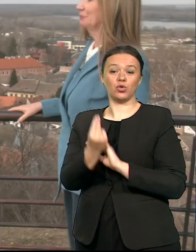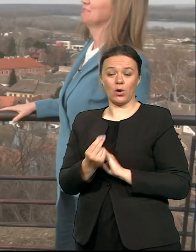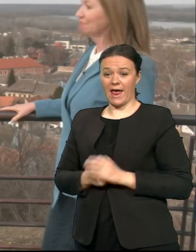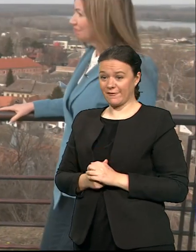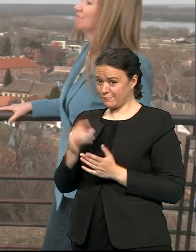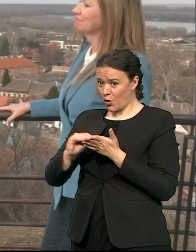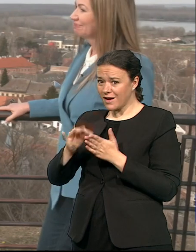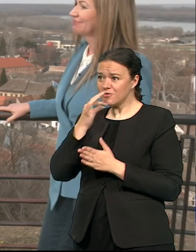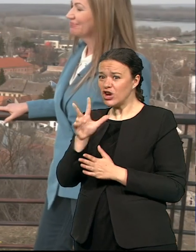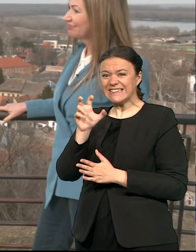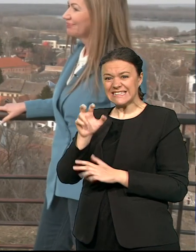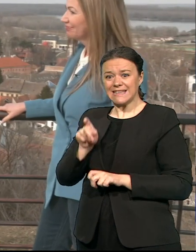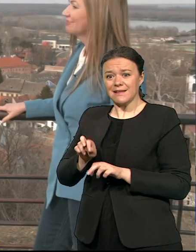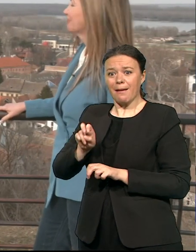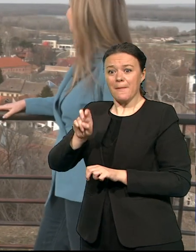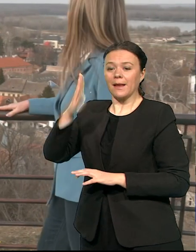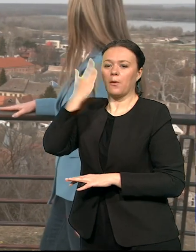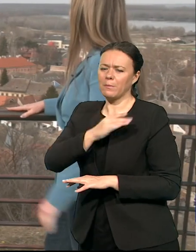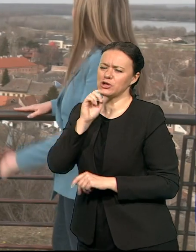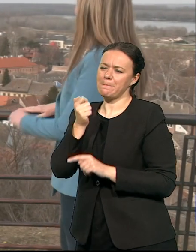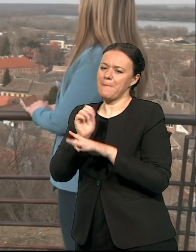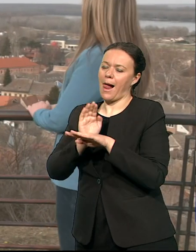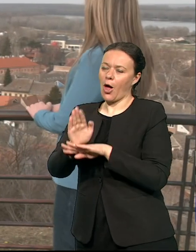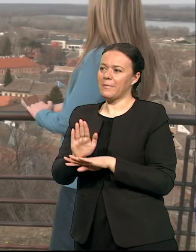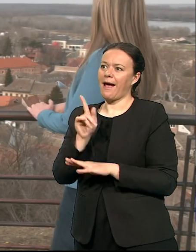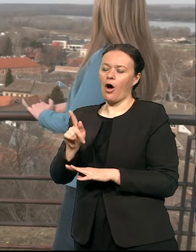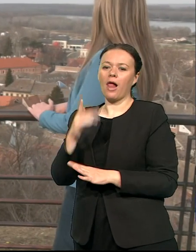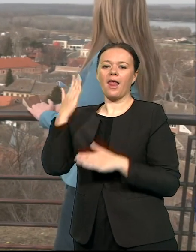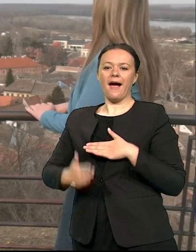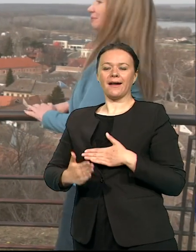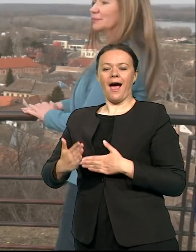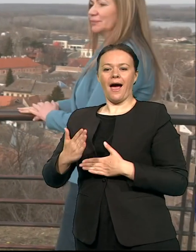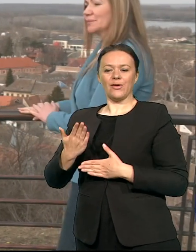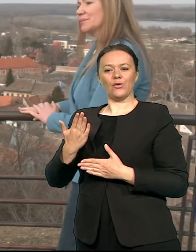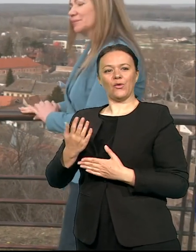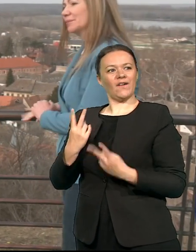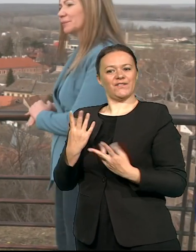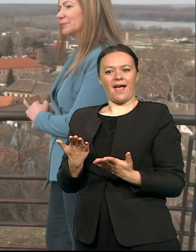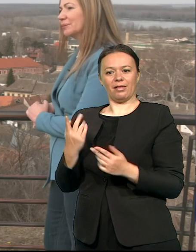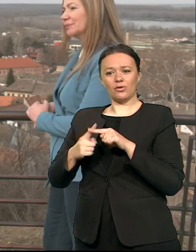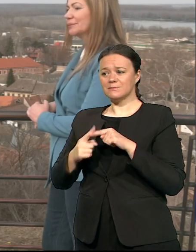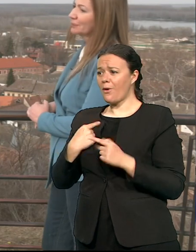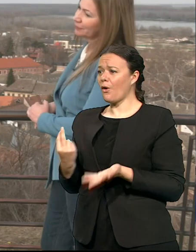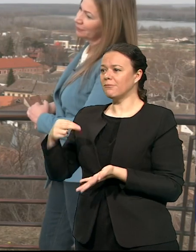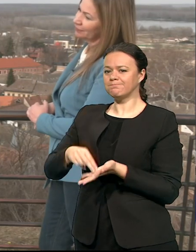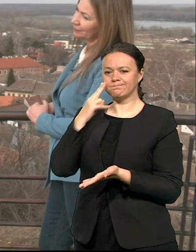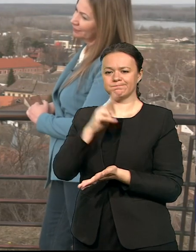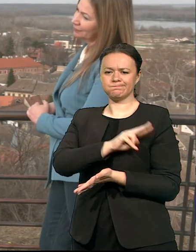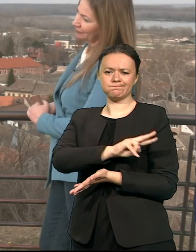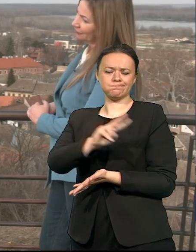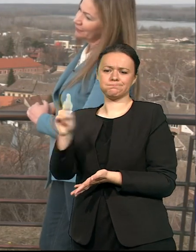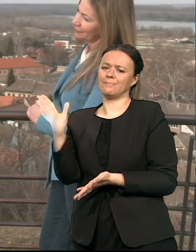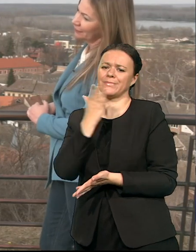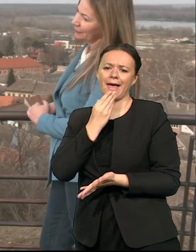malo više. Ali vredelo je zbog najlepšeg pogleda, jer sa ovog Vidikovca zaista se pruža najlepši panoramski pogled